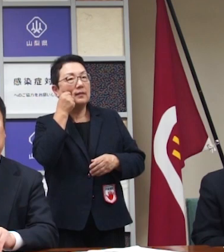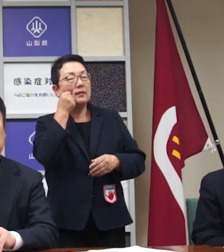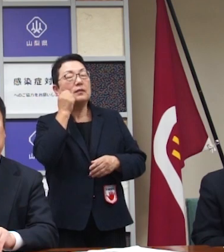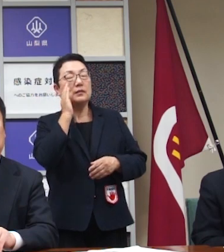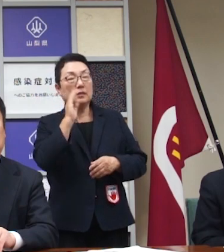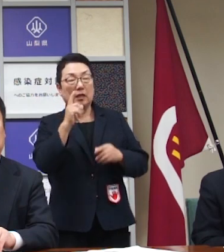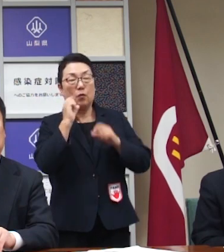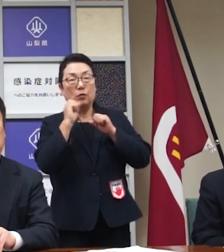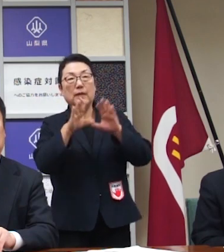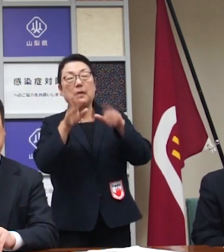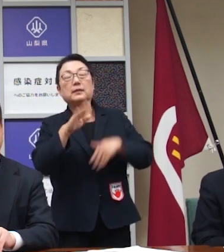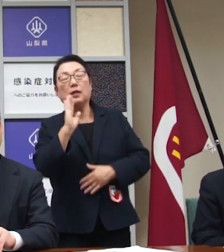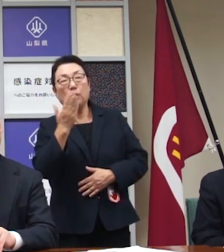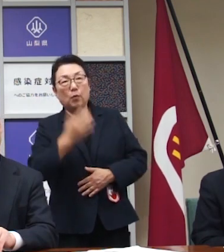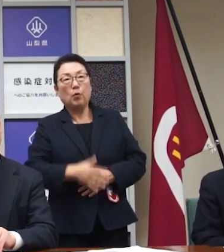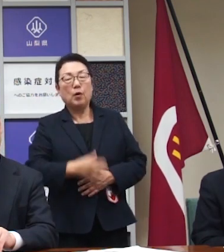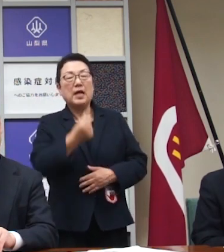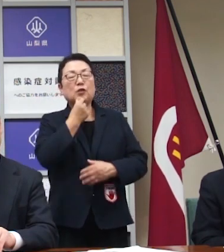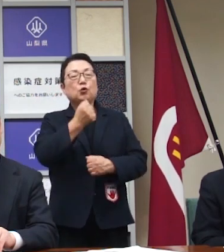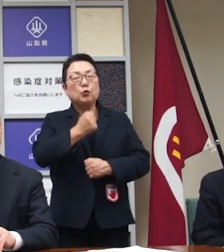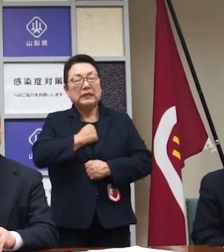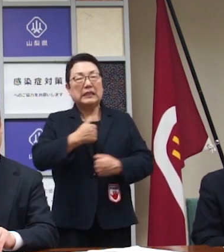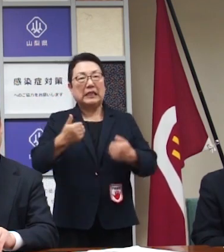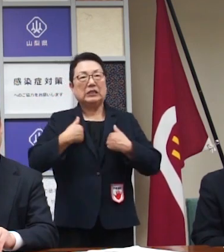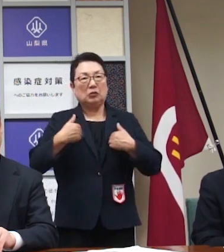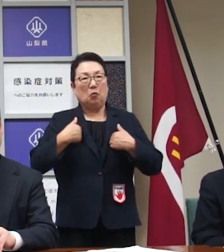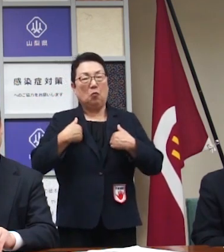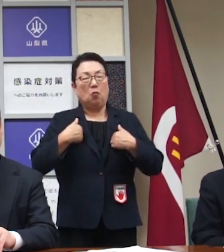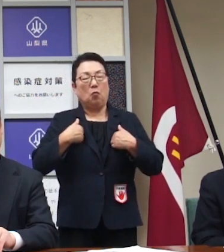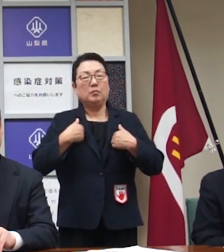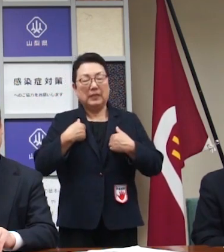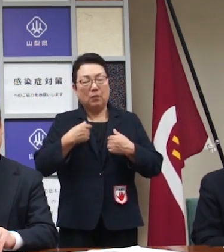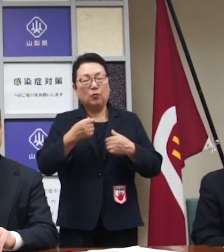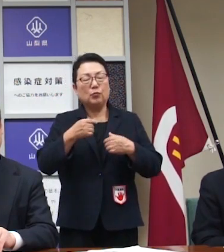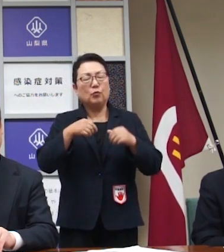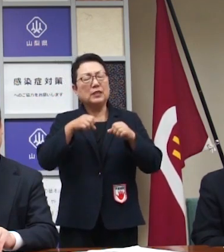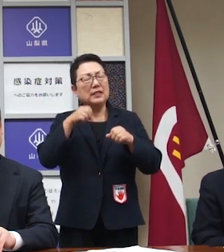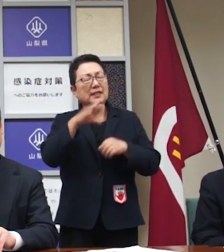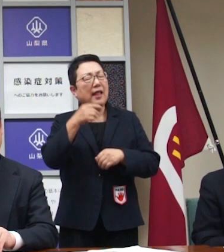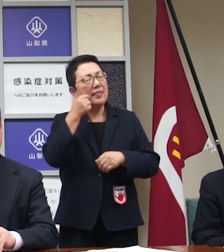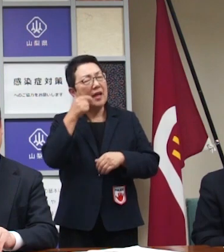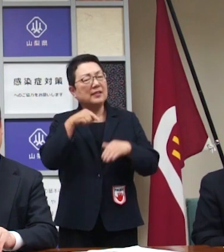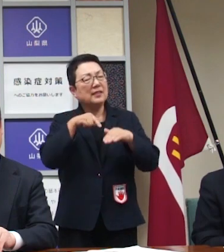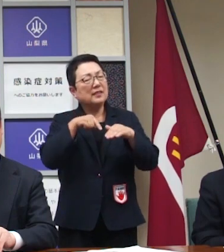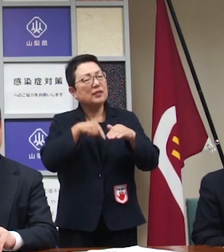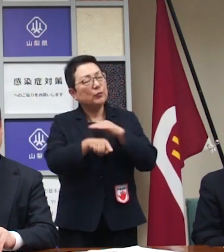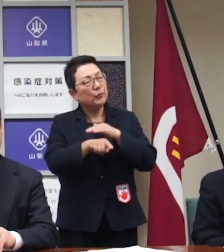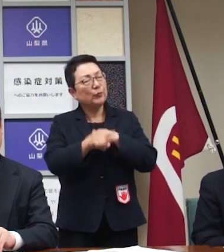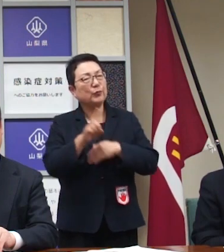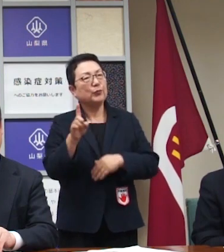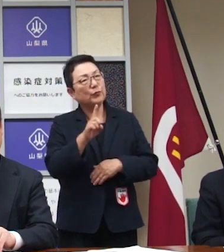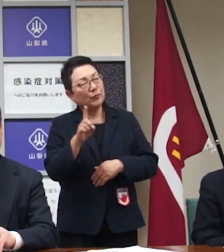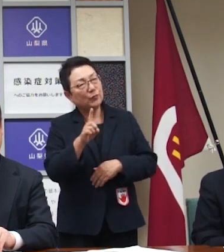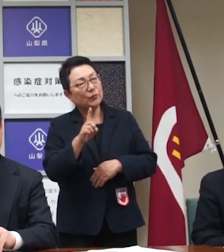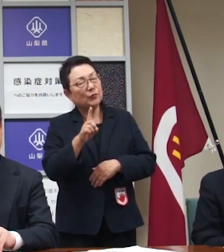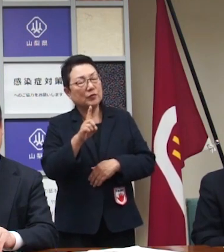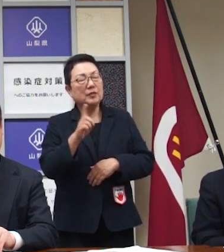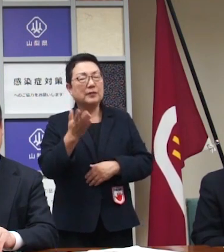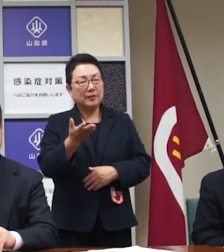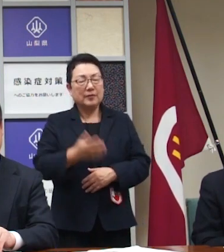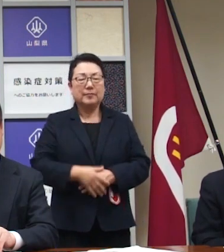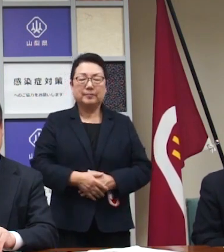という意味でも結構その他県でも結構公表されていると思うんですけど、その言えない理由の根拠というのはどういうところ